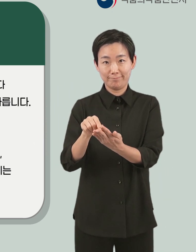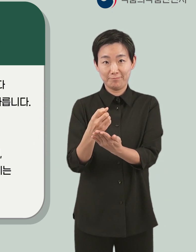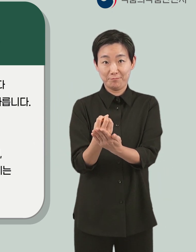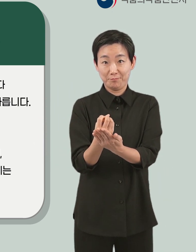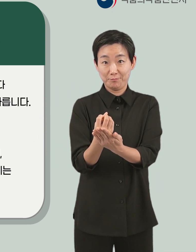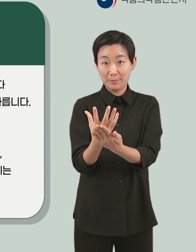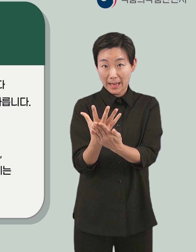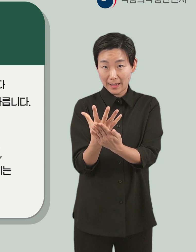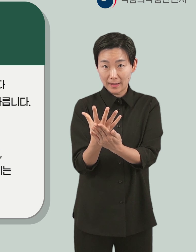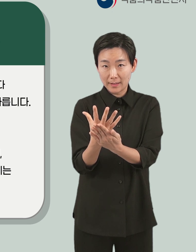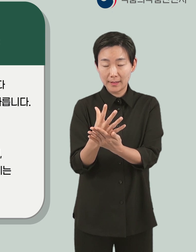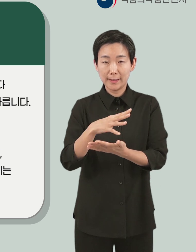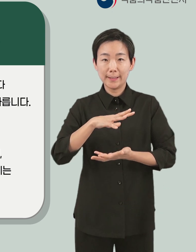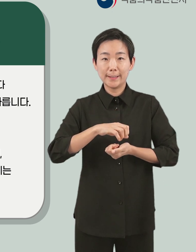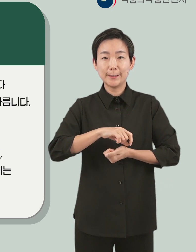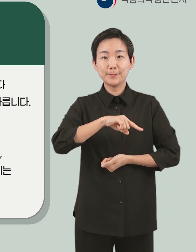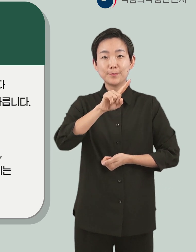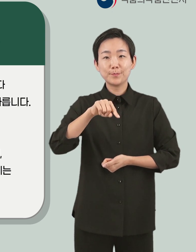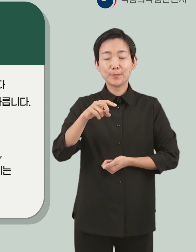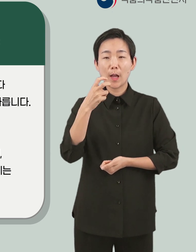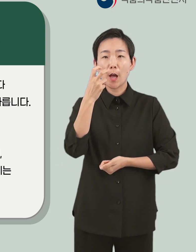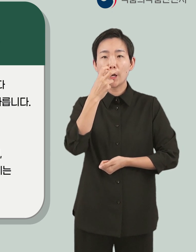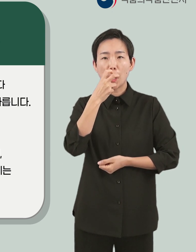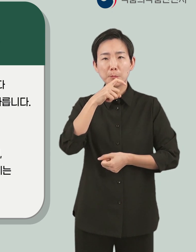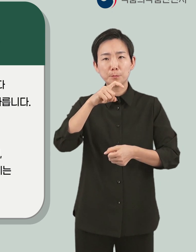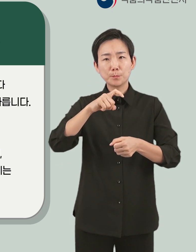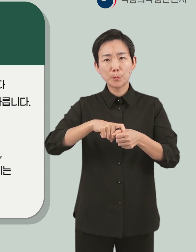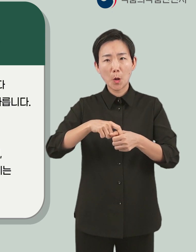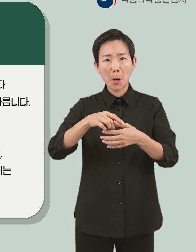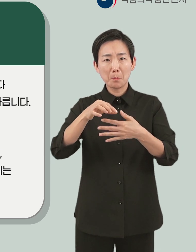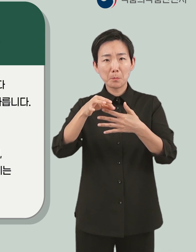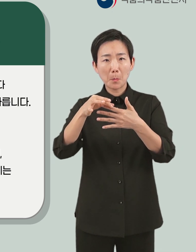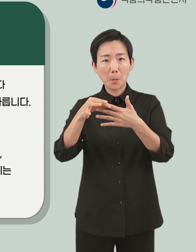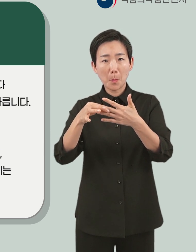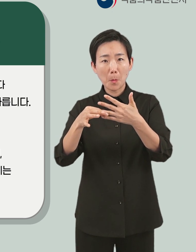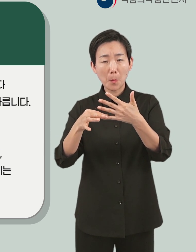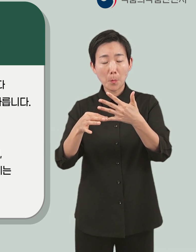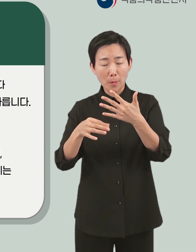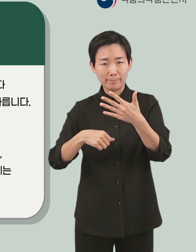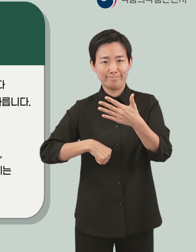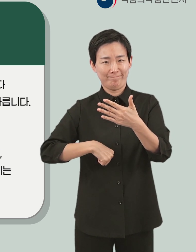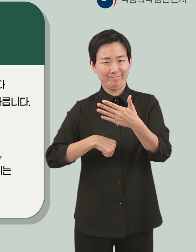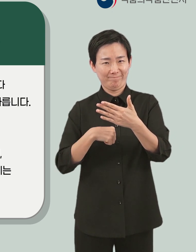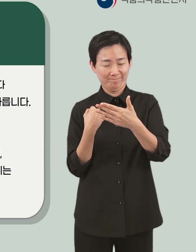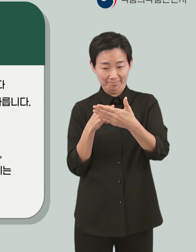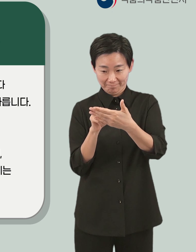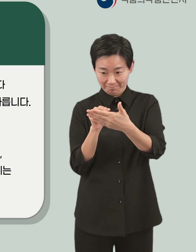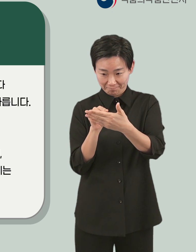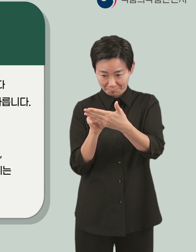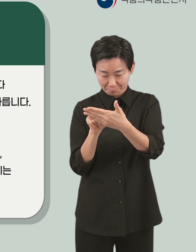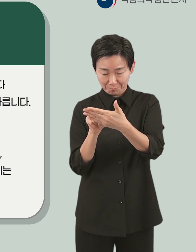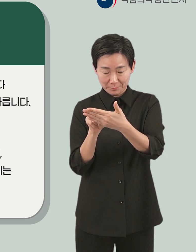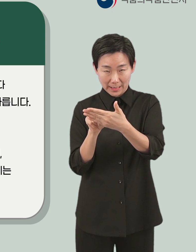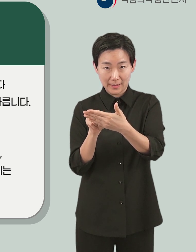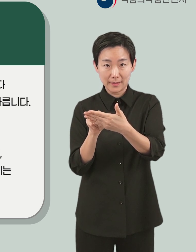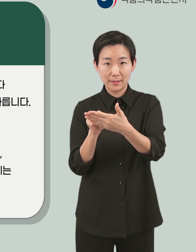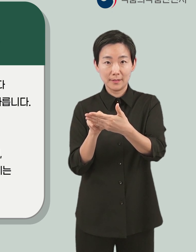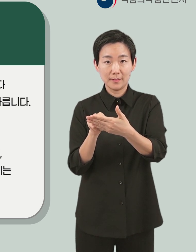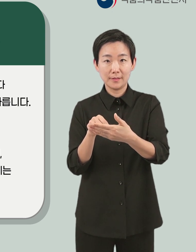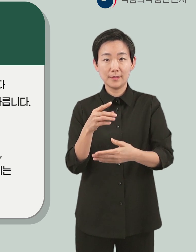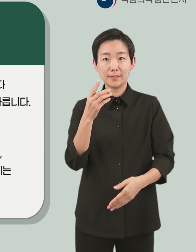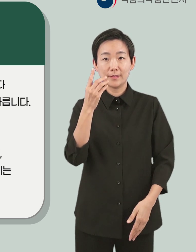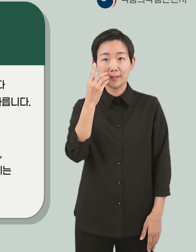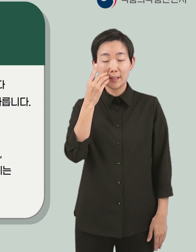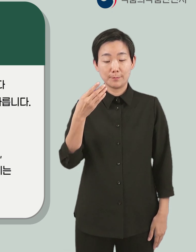본체 정면에 있는 거치대에 휴대전화를 올립니다. 본체 윗면의 왼쪽과 오른쪽에 있는 심전도 측정 전극